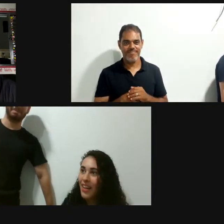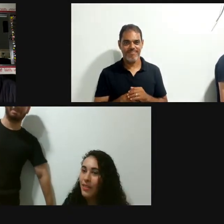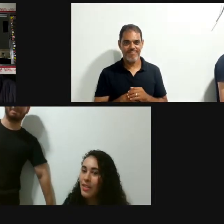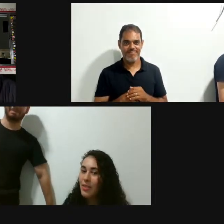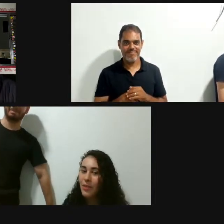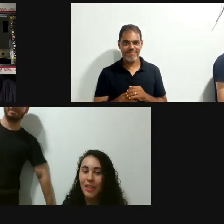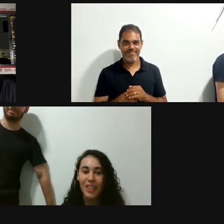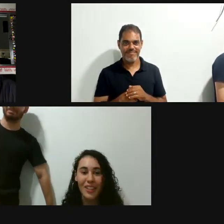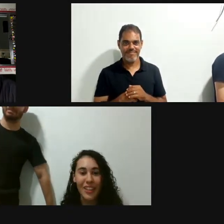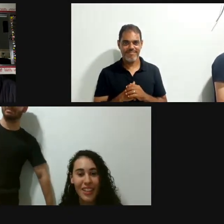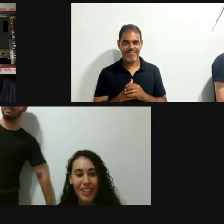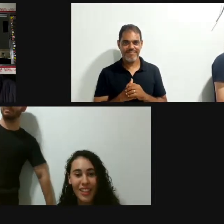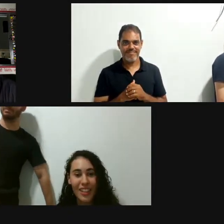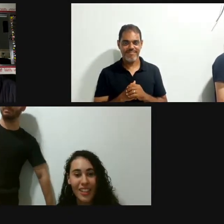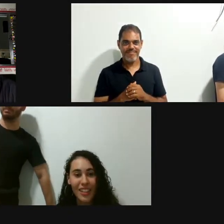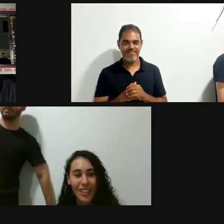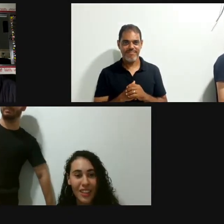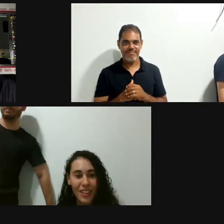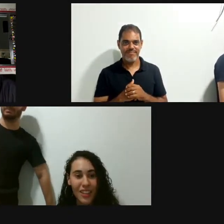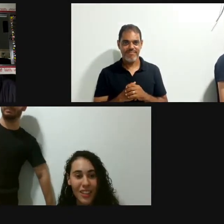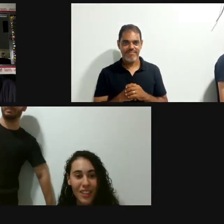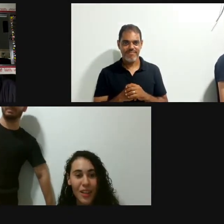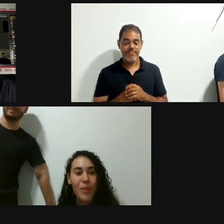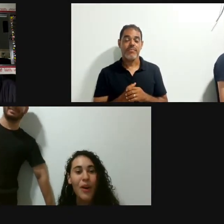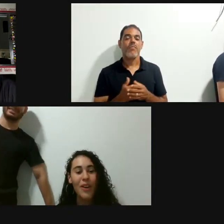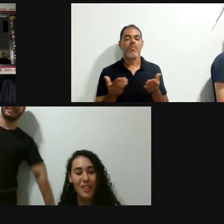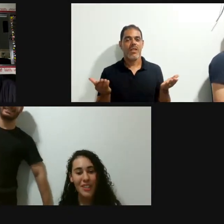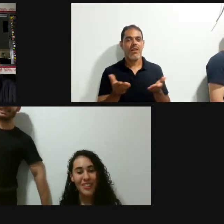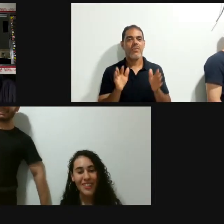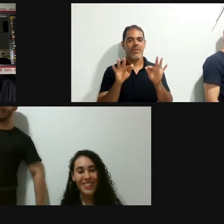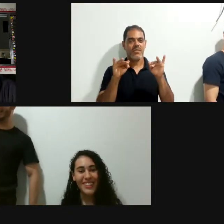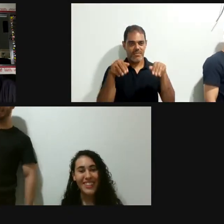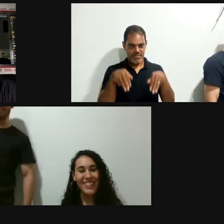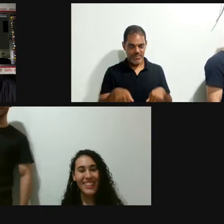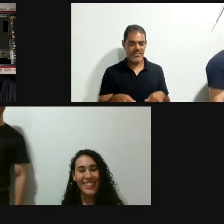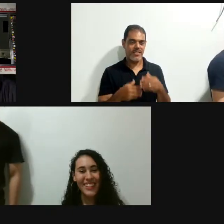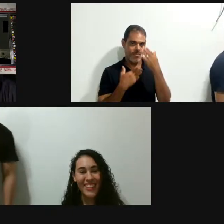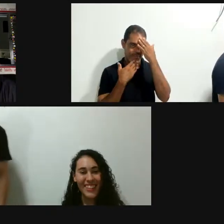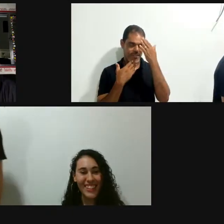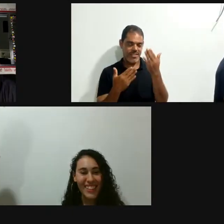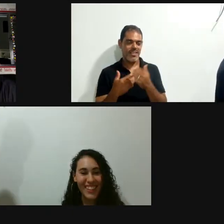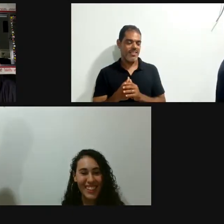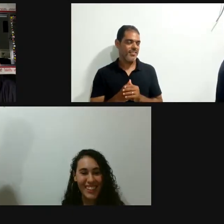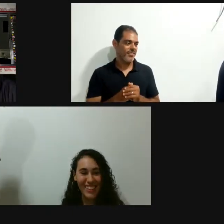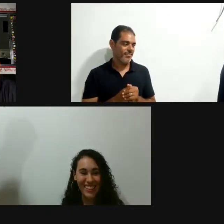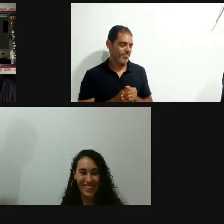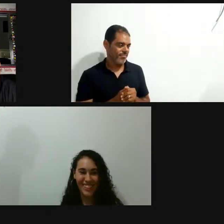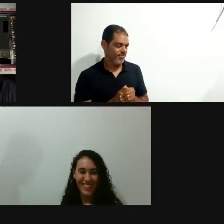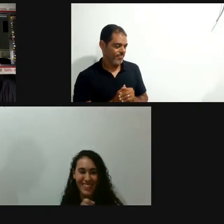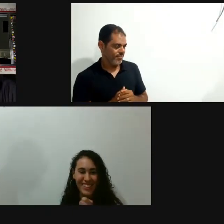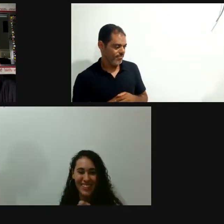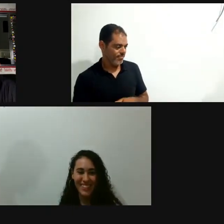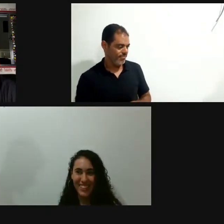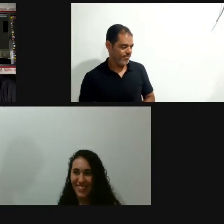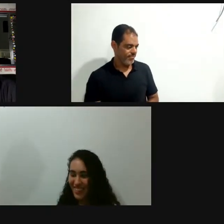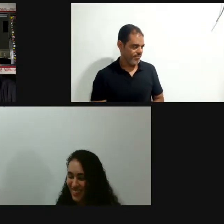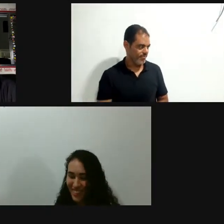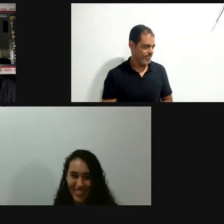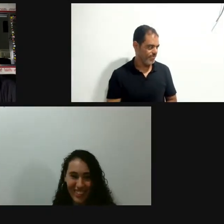Consideração final? Bia? Pode. Você, consideração final?